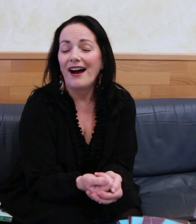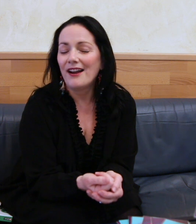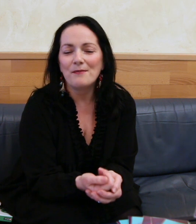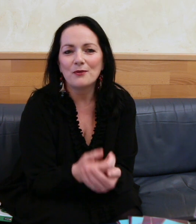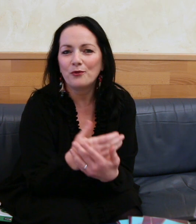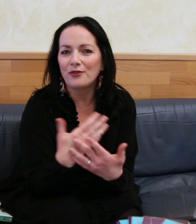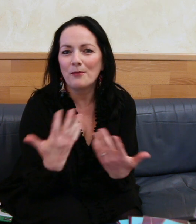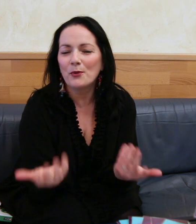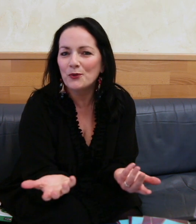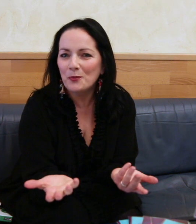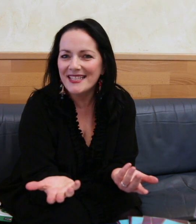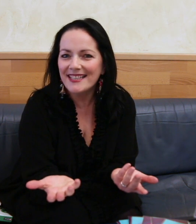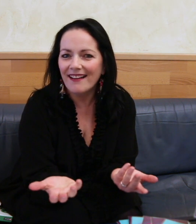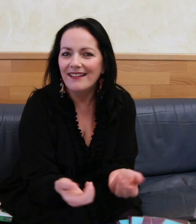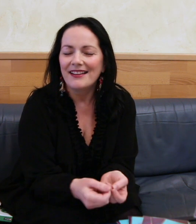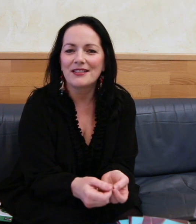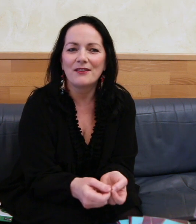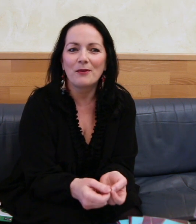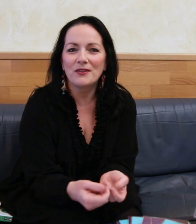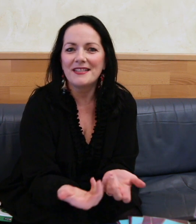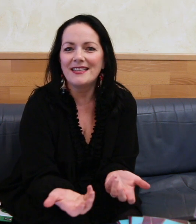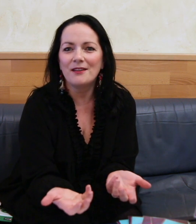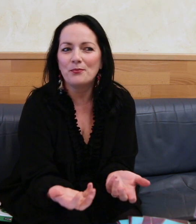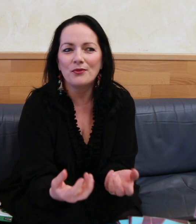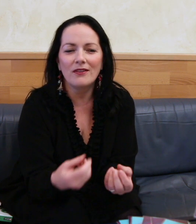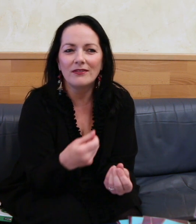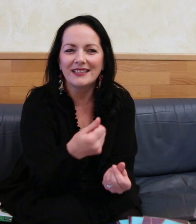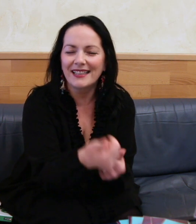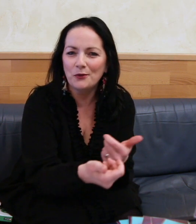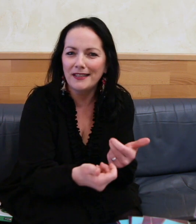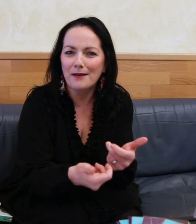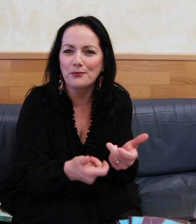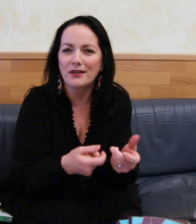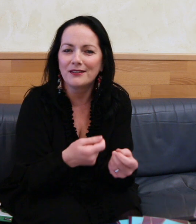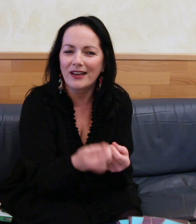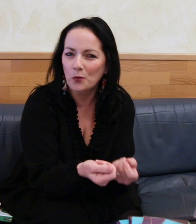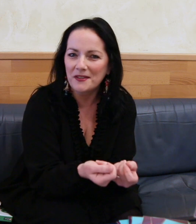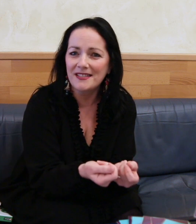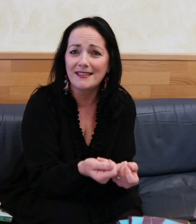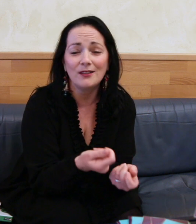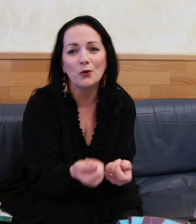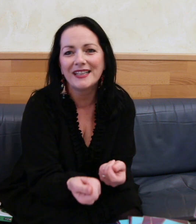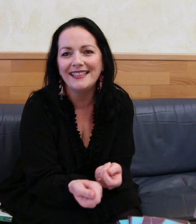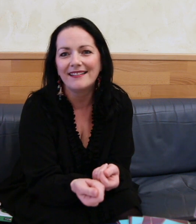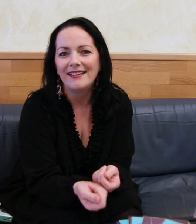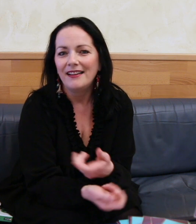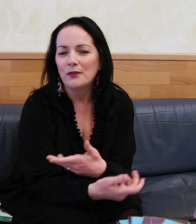À la maison, il faut vraiment prendre du plaisir. C'est vraiment des signes pour créer du lien, pour être dans la complicité, dans le rire.